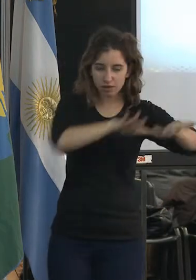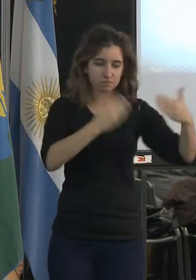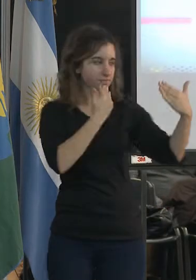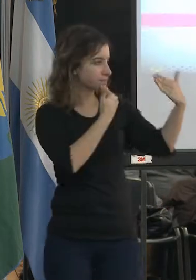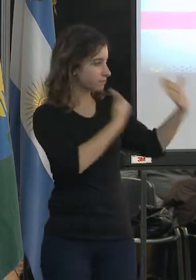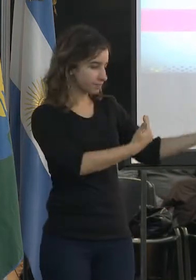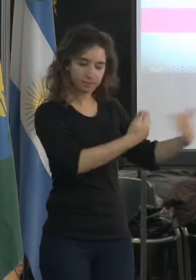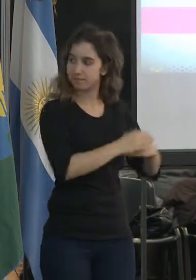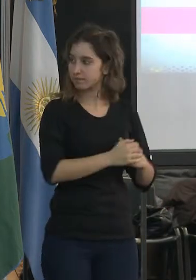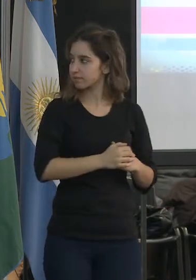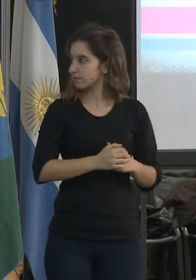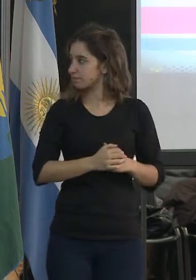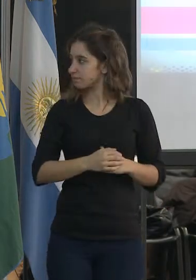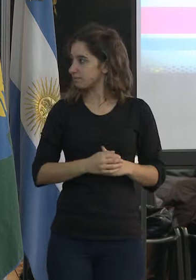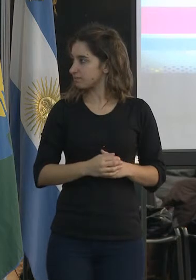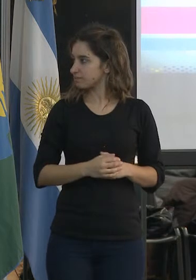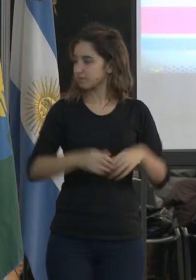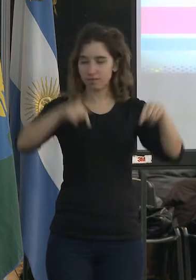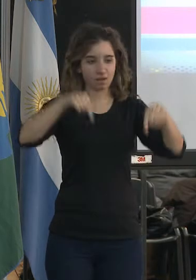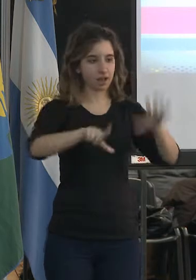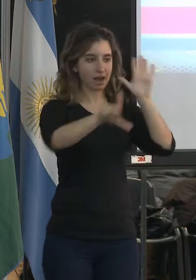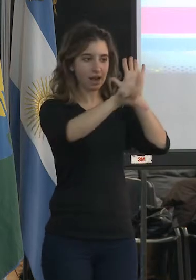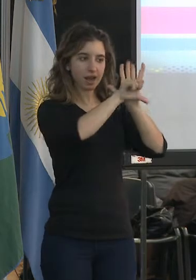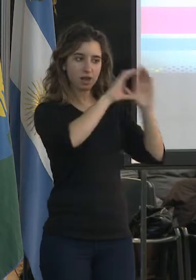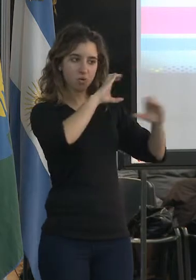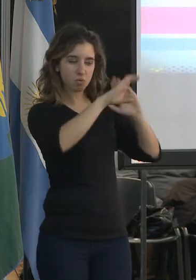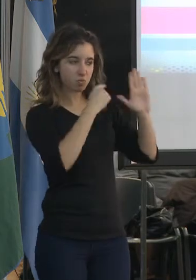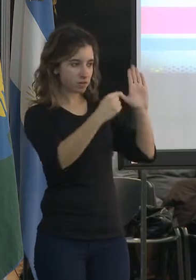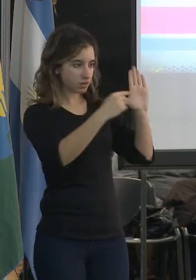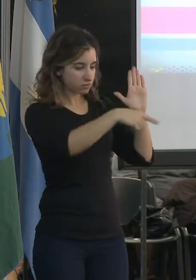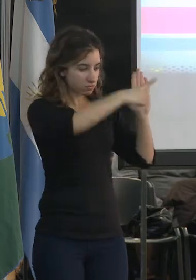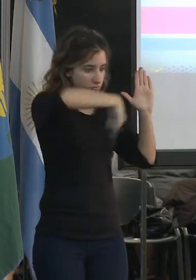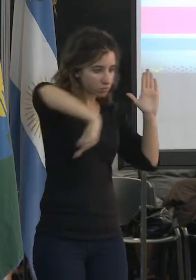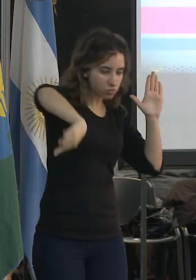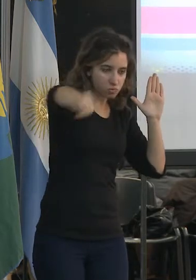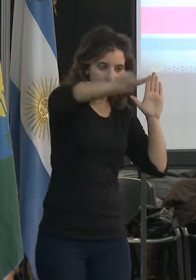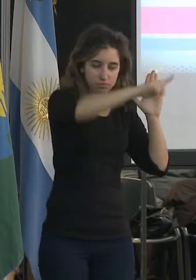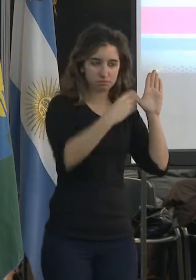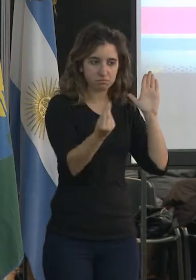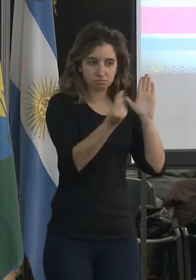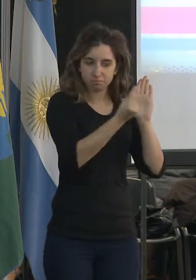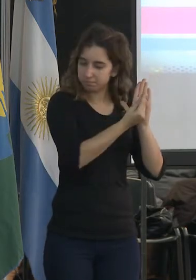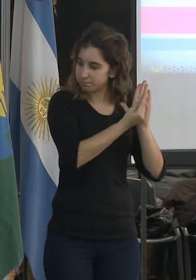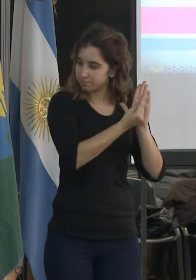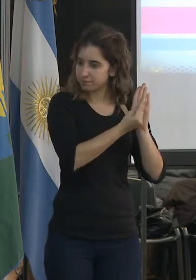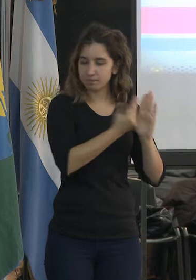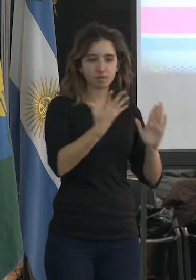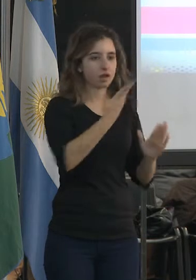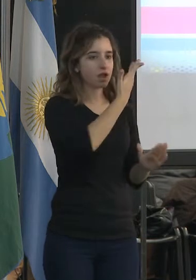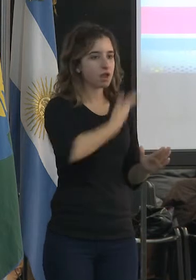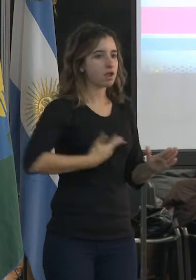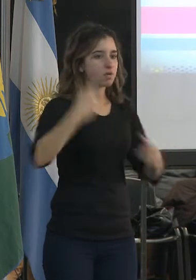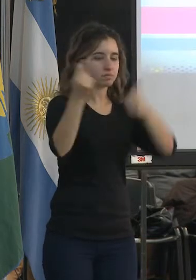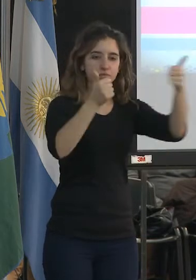jornada dentro de la nueva ley de comunicaciones audiovisuales, a las distintas autoridades y